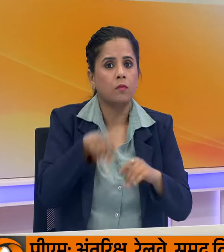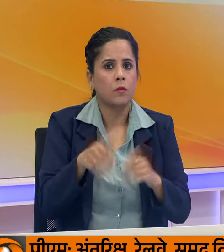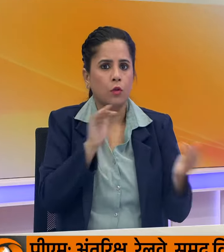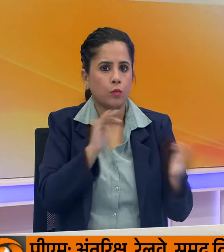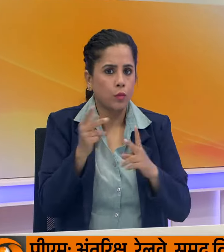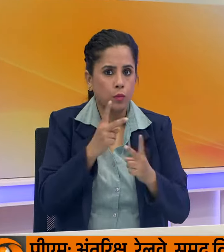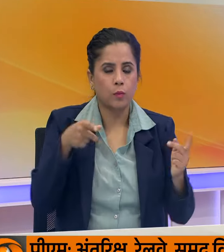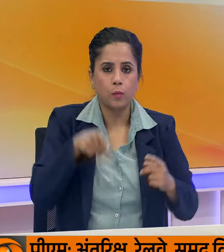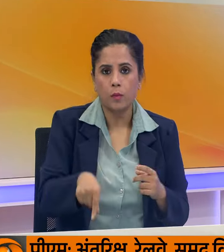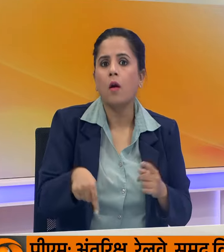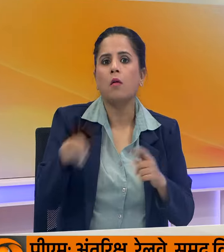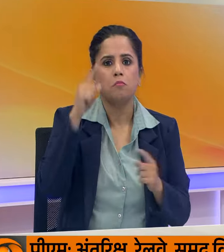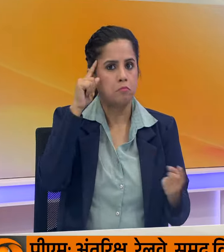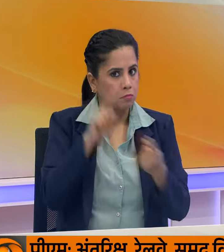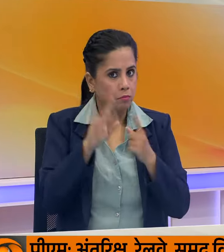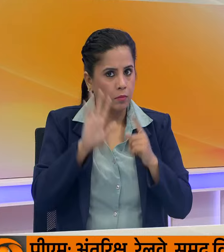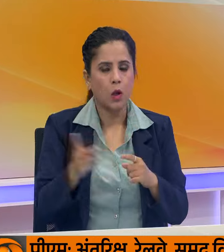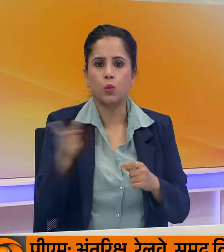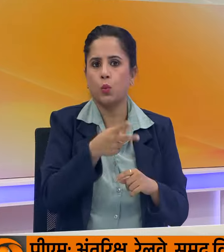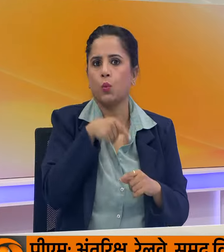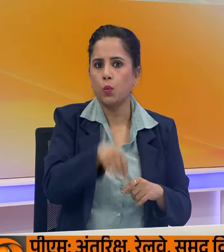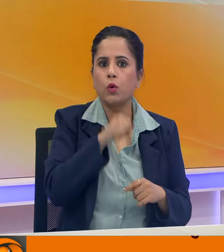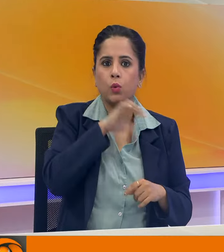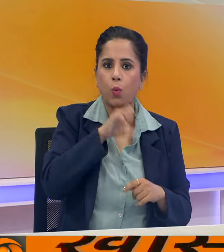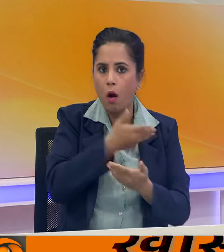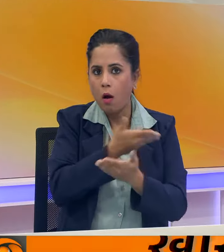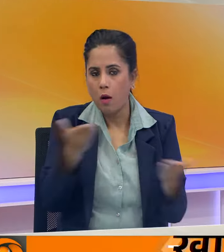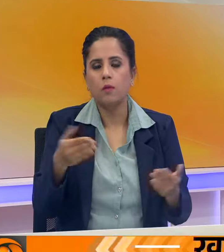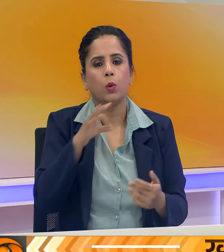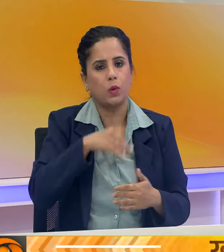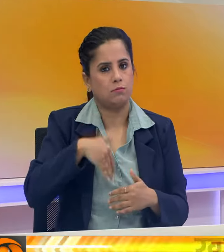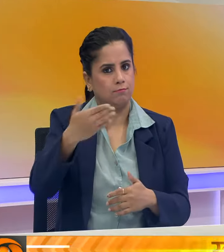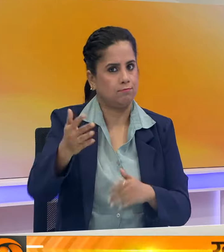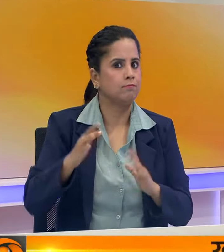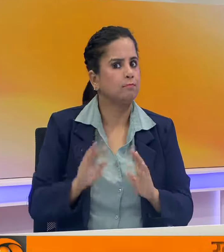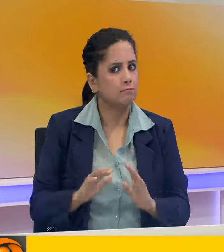बनी सहमति का लाभ दोनों देशों के युवाओं को